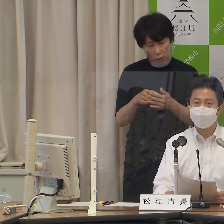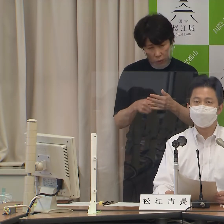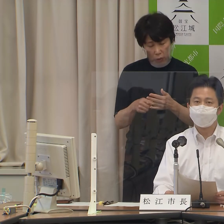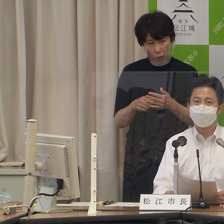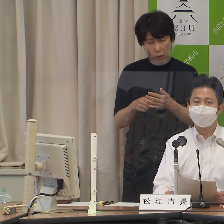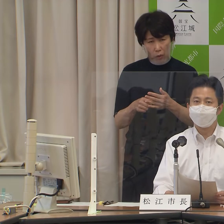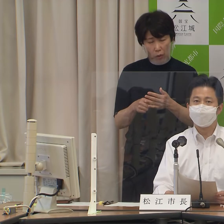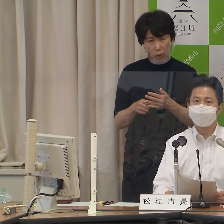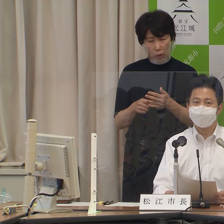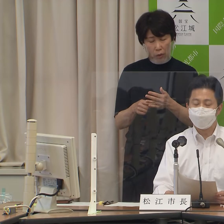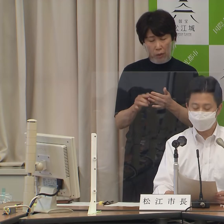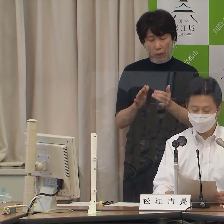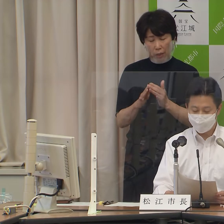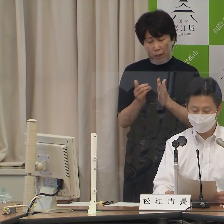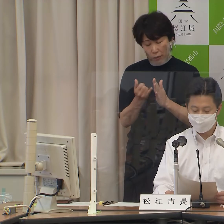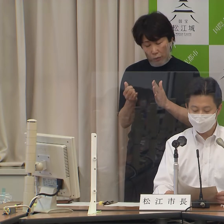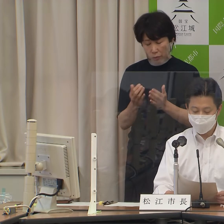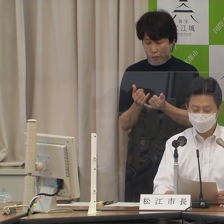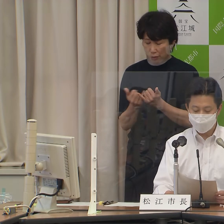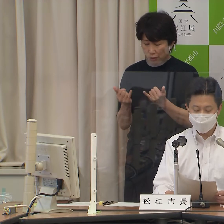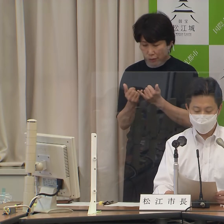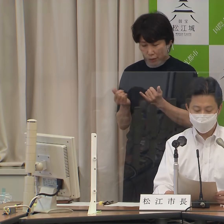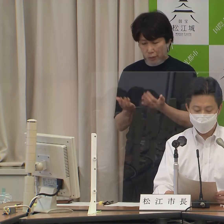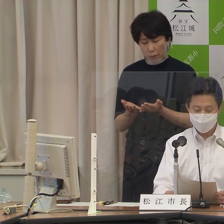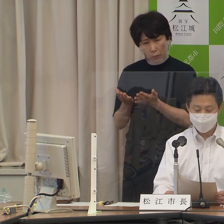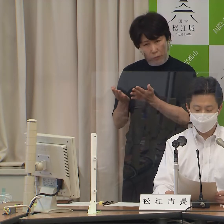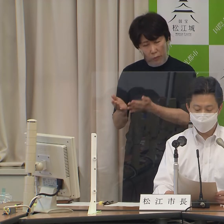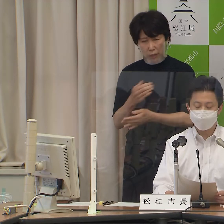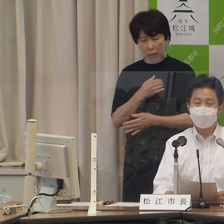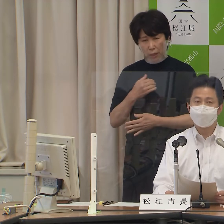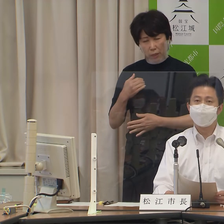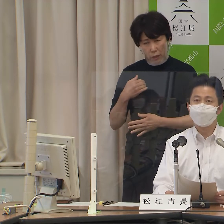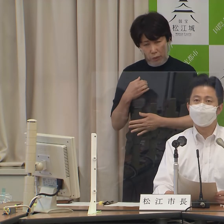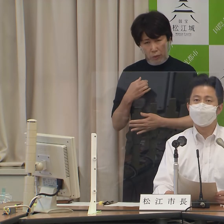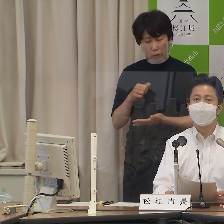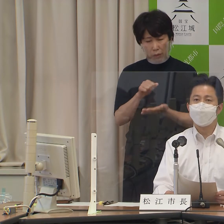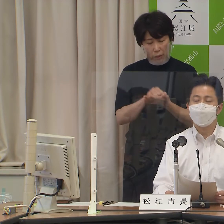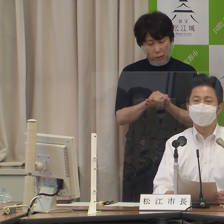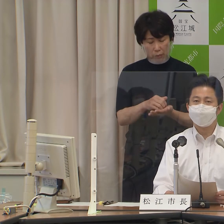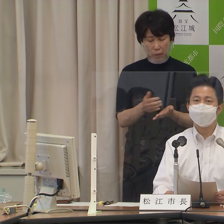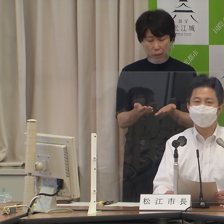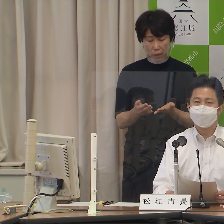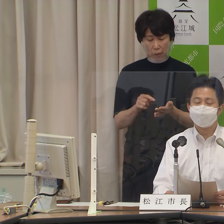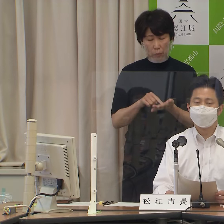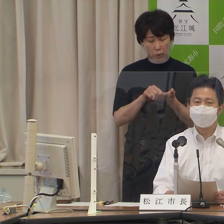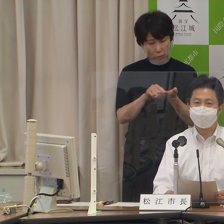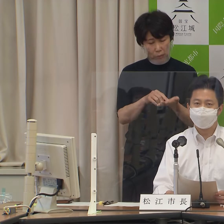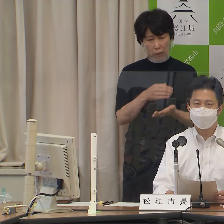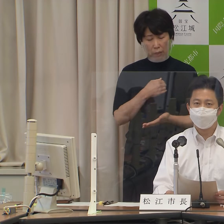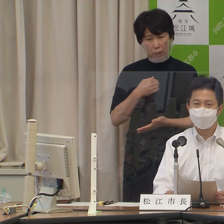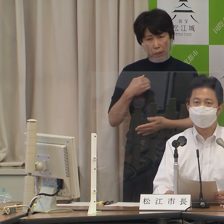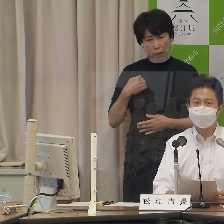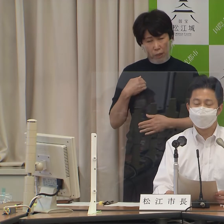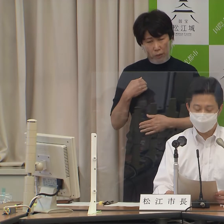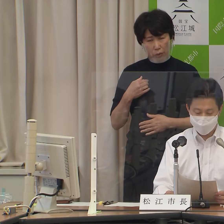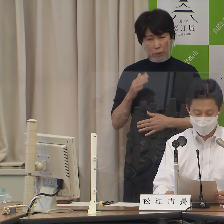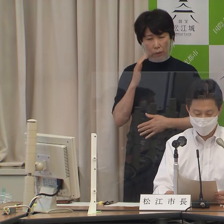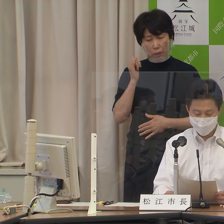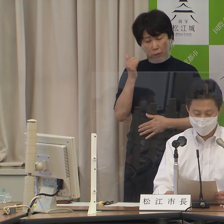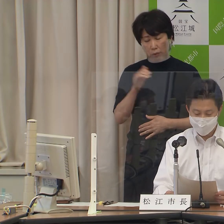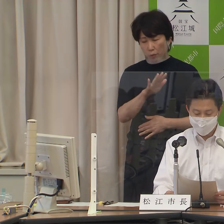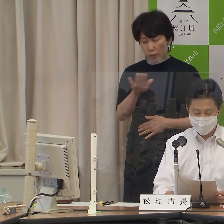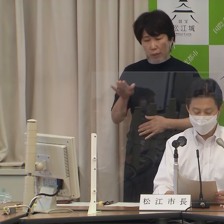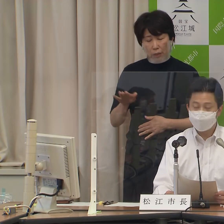る保護者の皆様には、可能な範囲で児童クラブの利用を控えていただきますようお願い